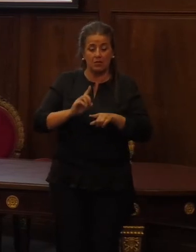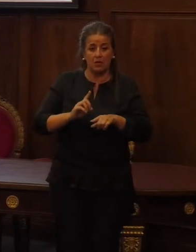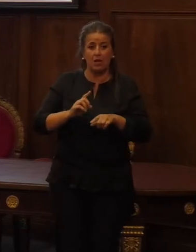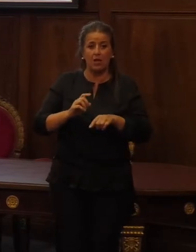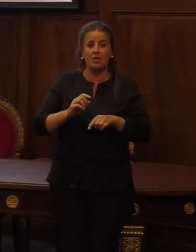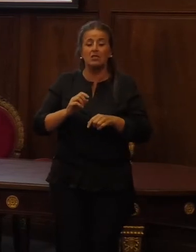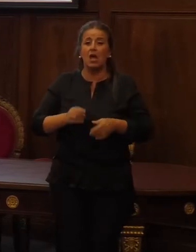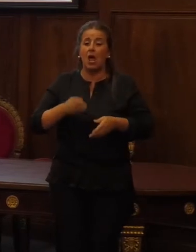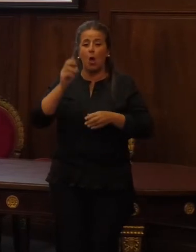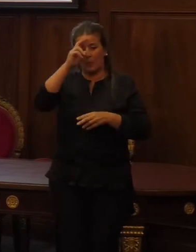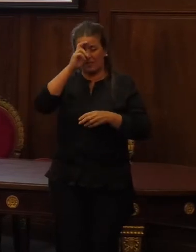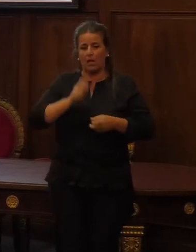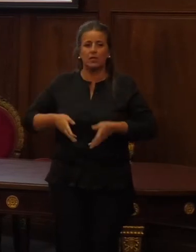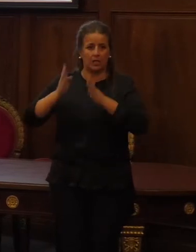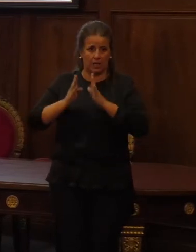en el Hospital de Clínicas.